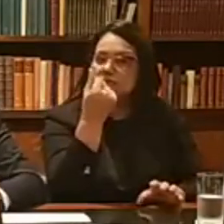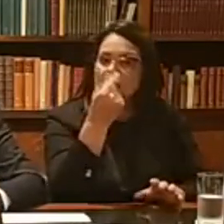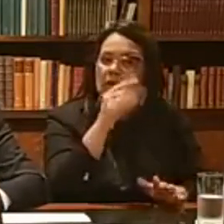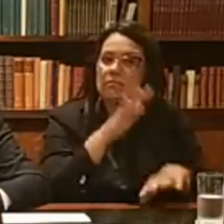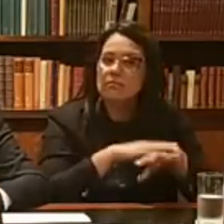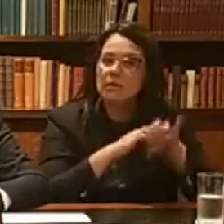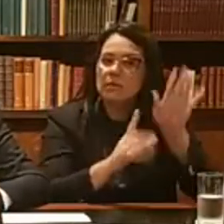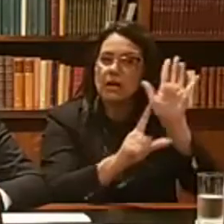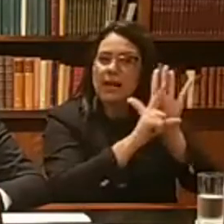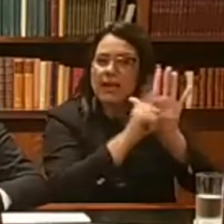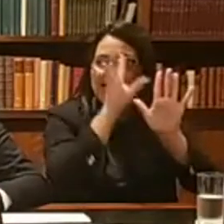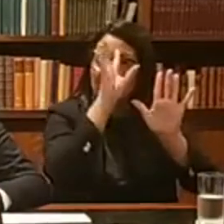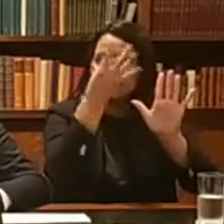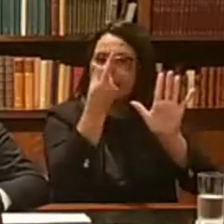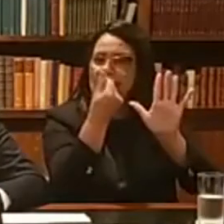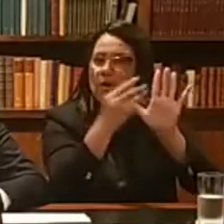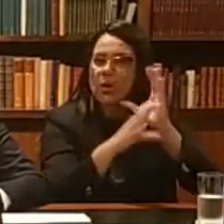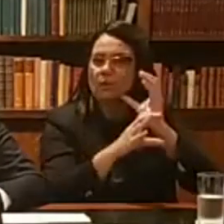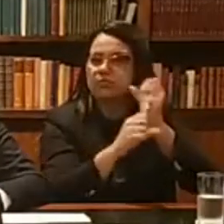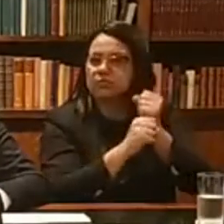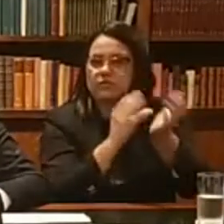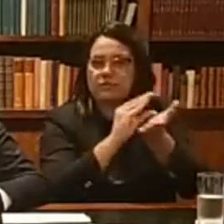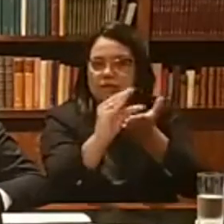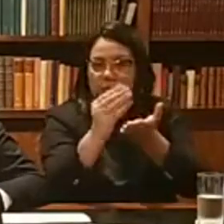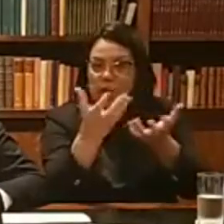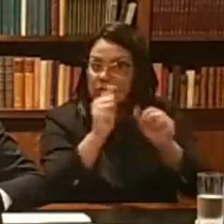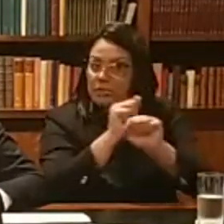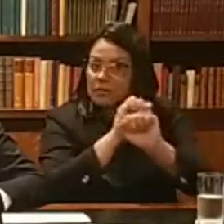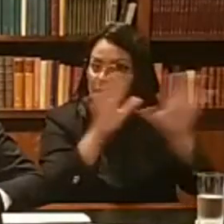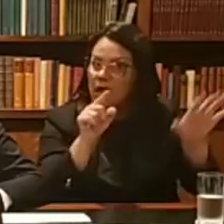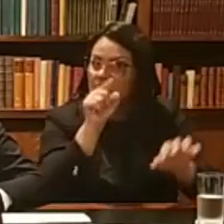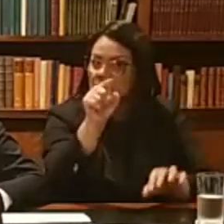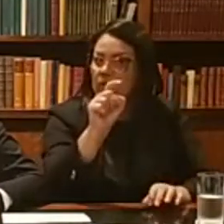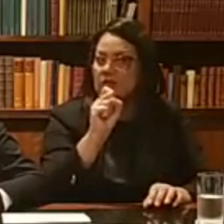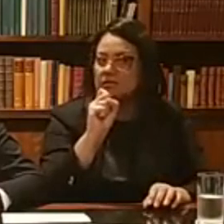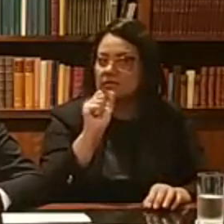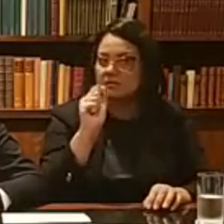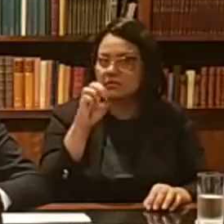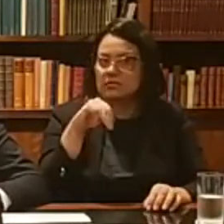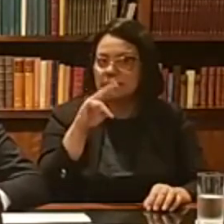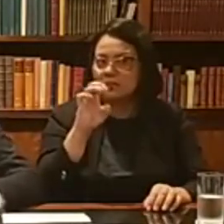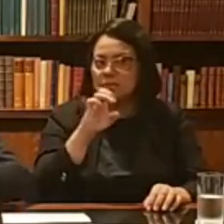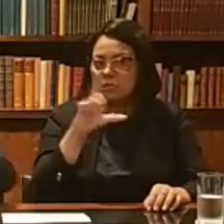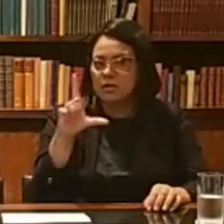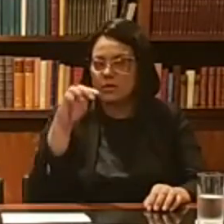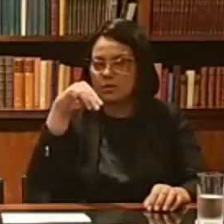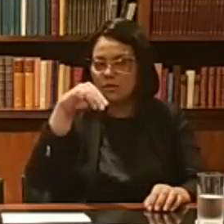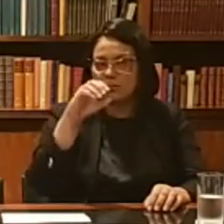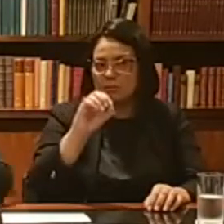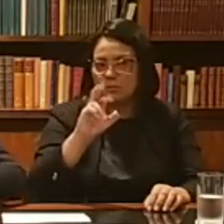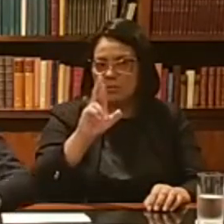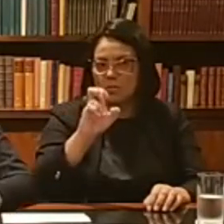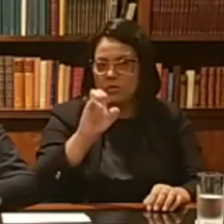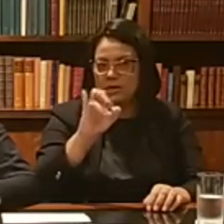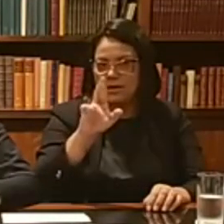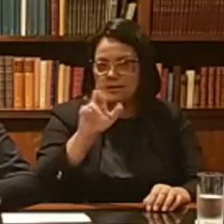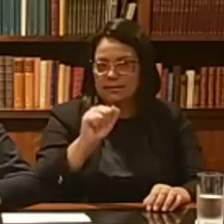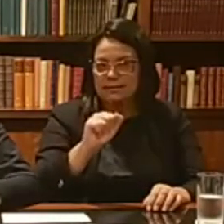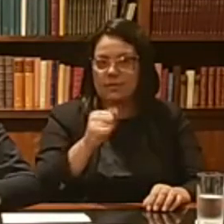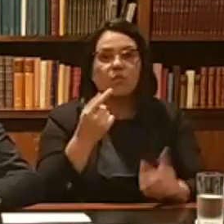lei. Agora, deixar bem claro, Samuel Moreira. Tá? O valor, até o ano